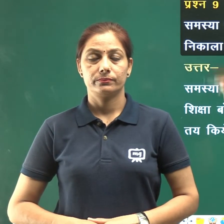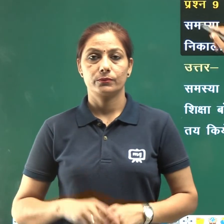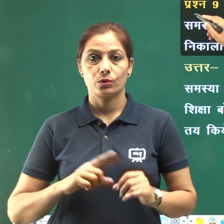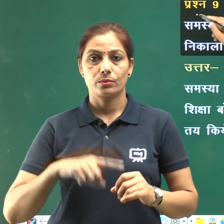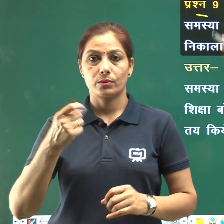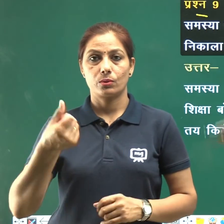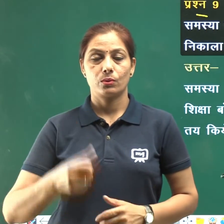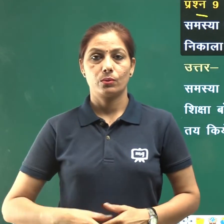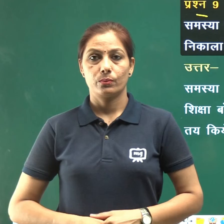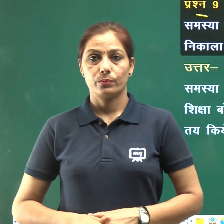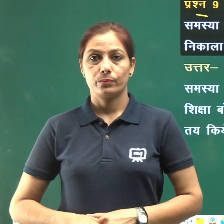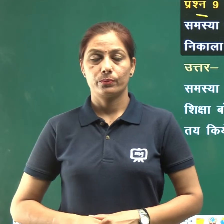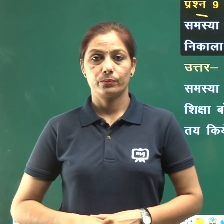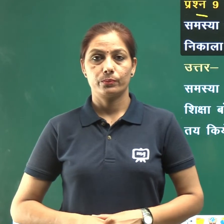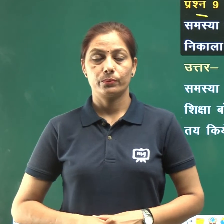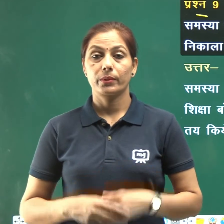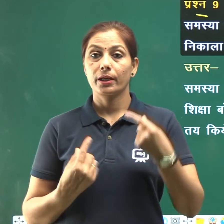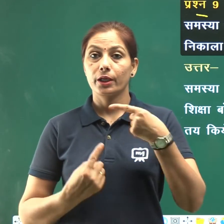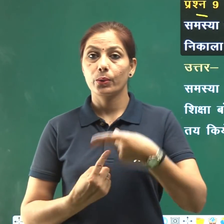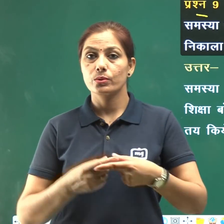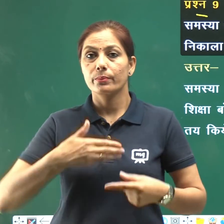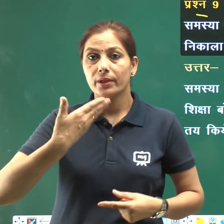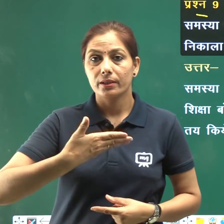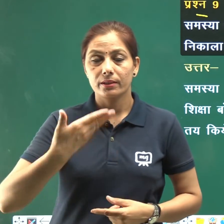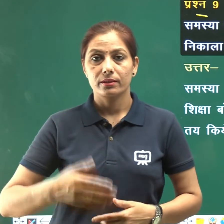प्रश्न 9, ट्यूशन पढ़ाने की